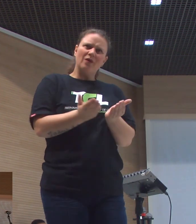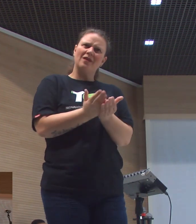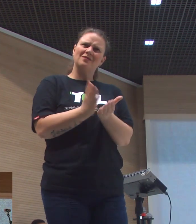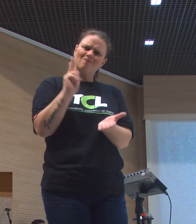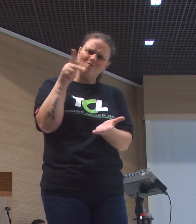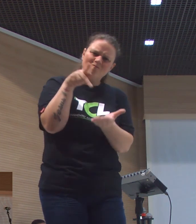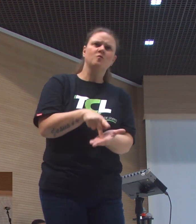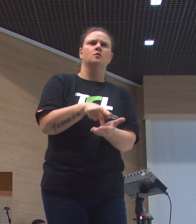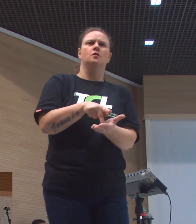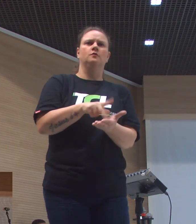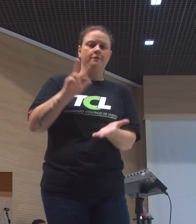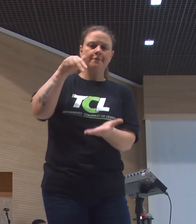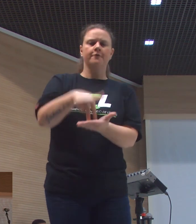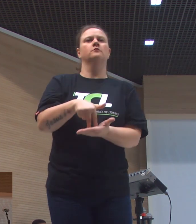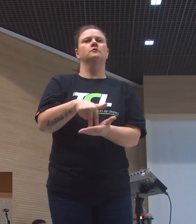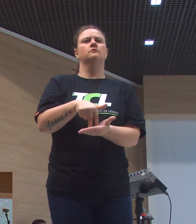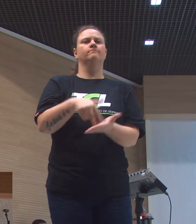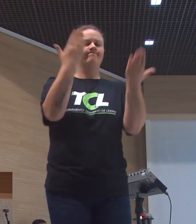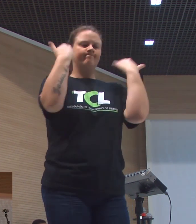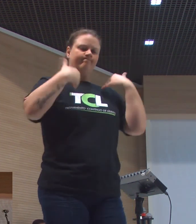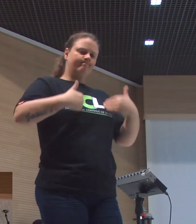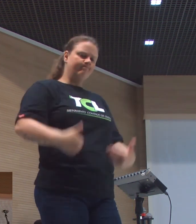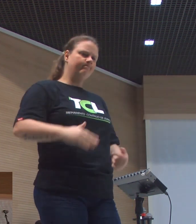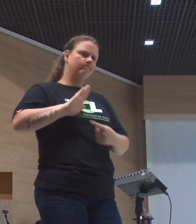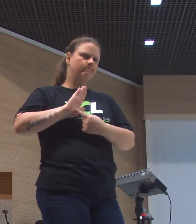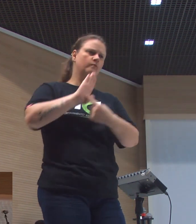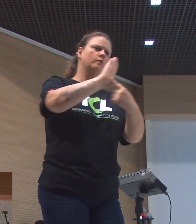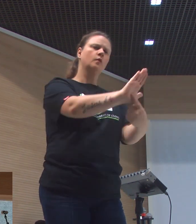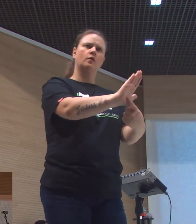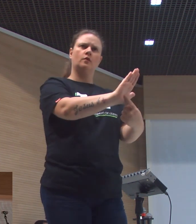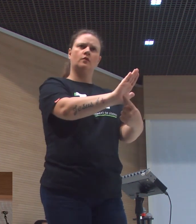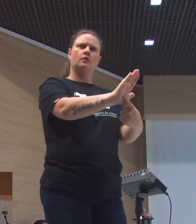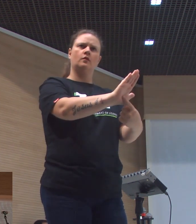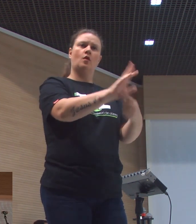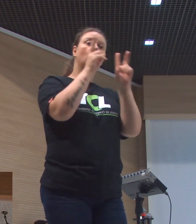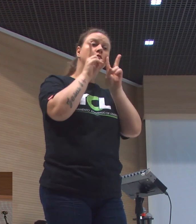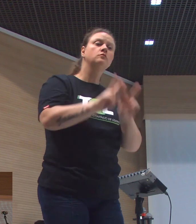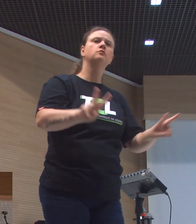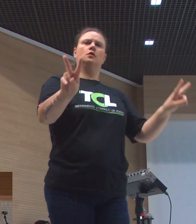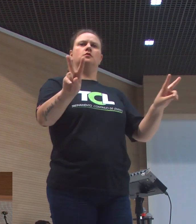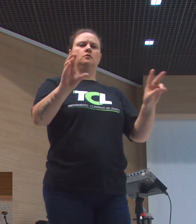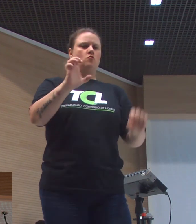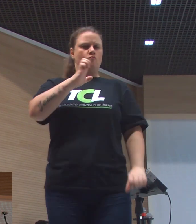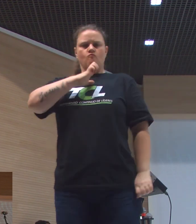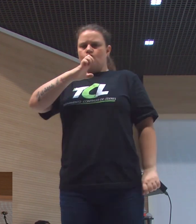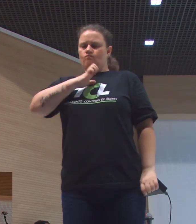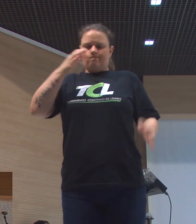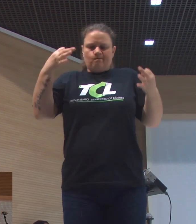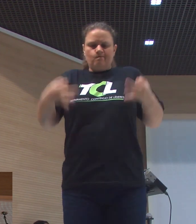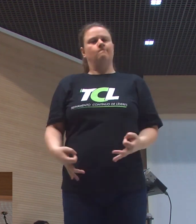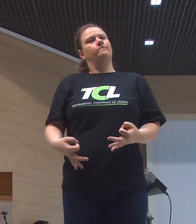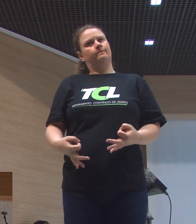a gente tem que ter integridade, tem que ter o exercício dessa justiça ética